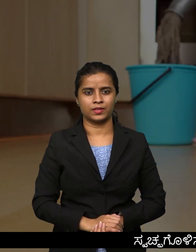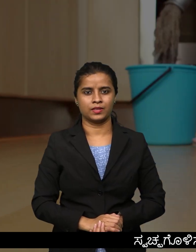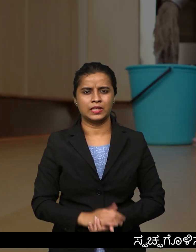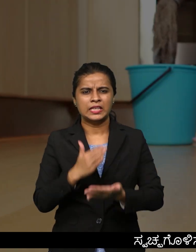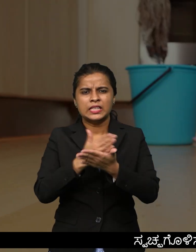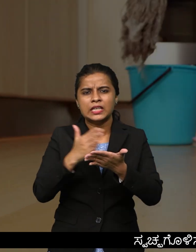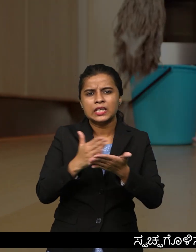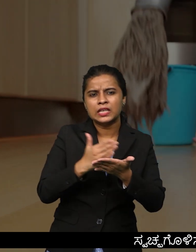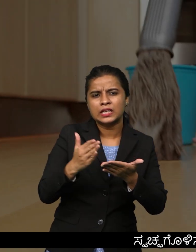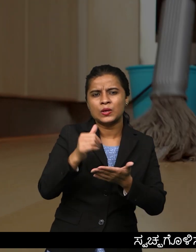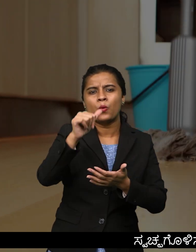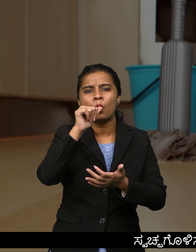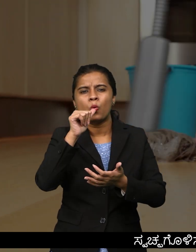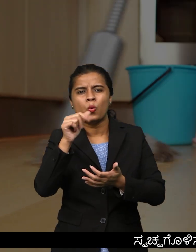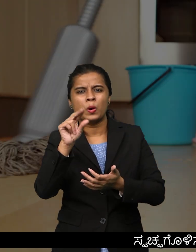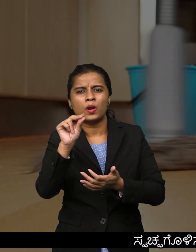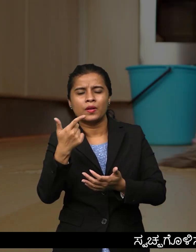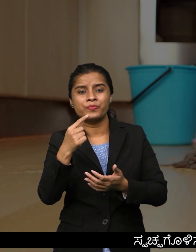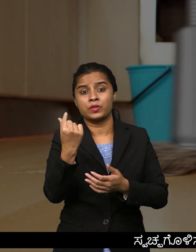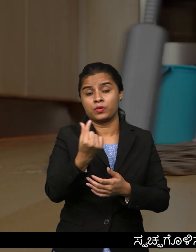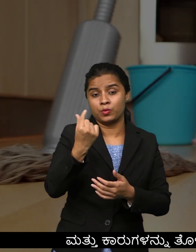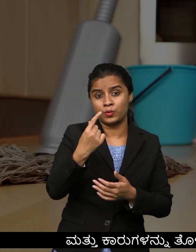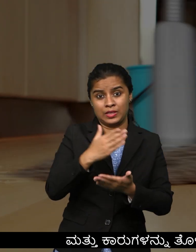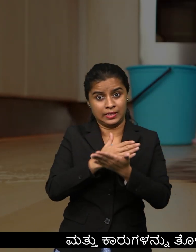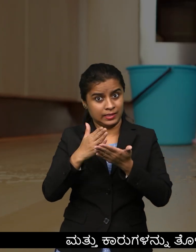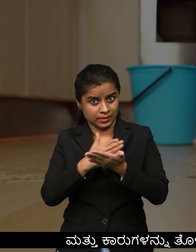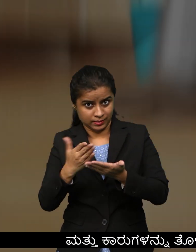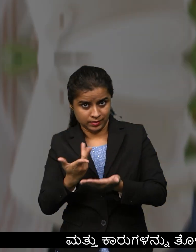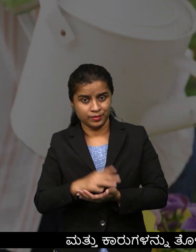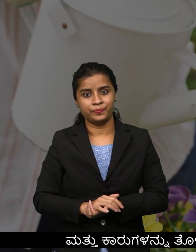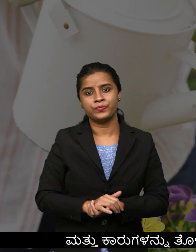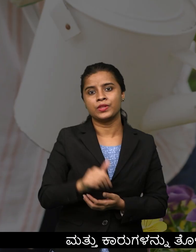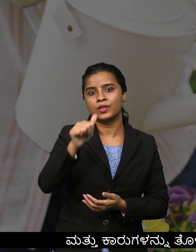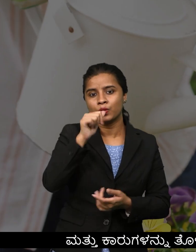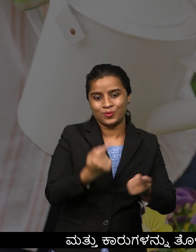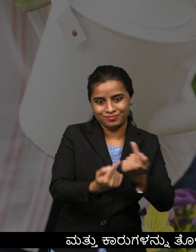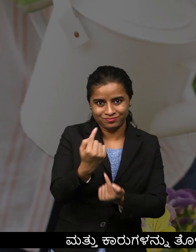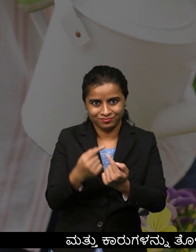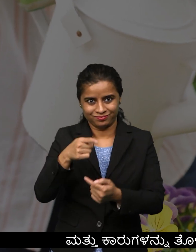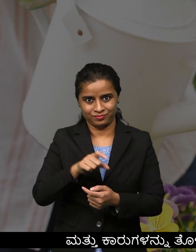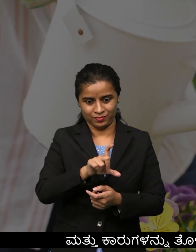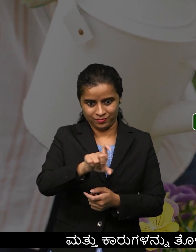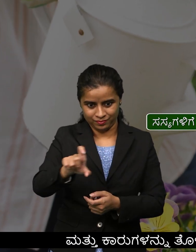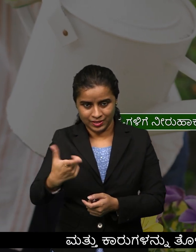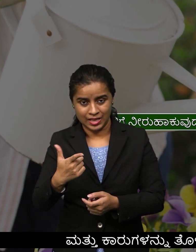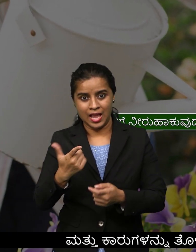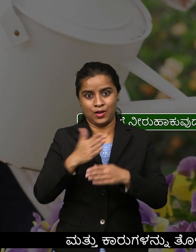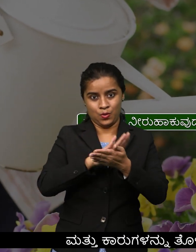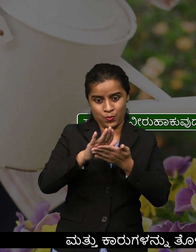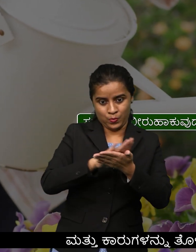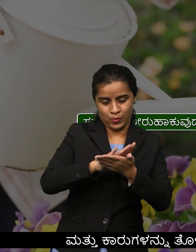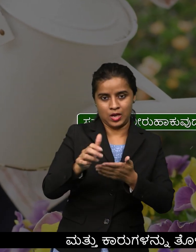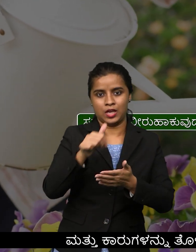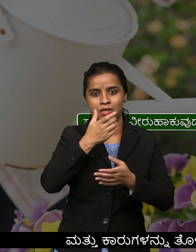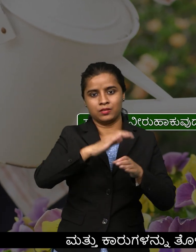ಸ್ವಚ್ಛಗೊಳಿಸಲು, ಸಸ್ಯಗಳಿಗೆ ನೀರುಣಿಸಲು ಮತ್ತು ಕಾರುಗಳನ್ನು ತೊಳೆಯಲು ಅಶುದ್ಧ ನೀರನ್ನು